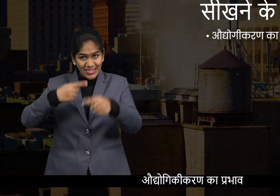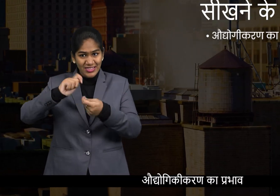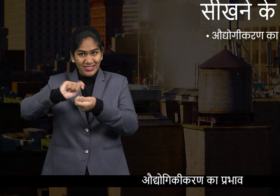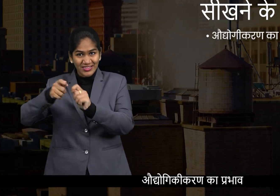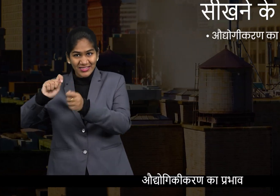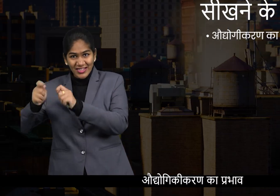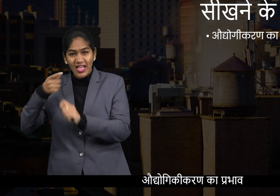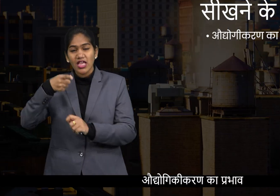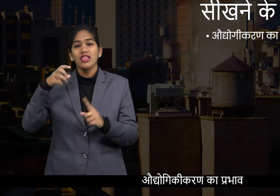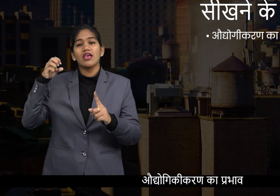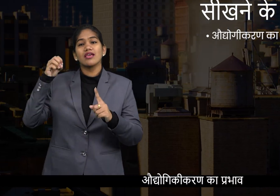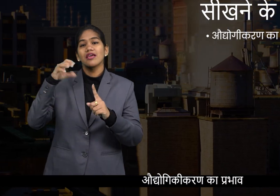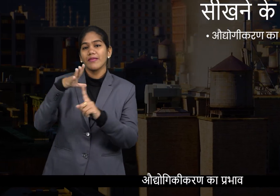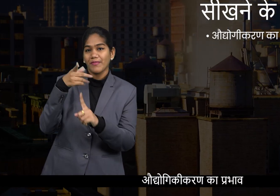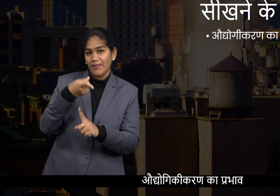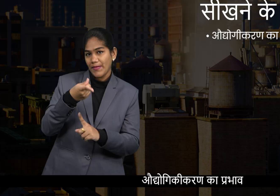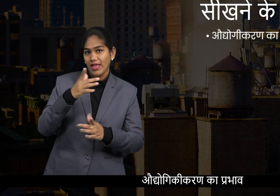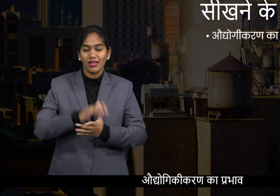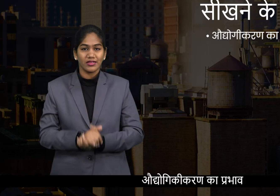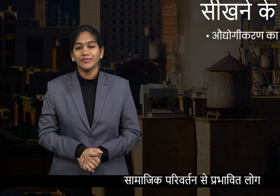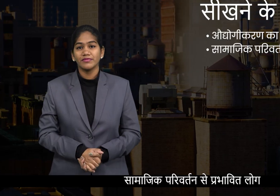का प्रभाव,